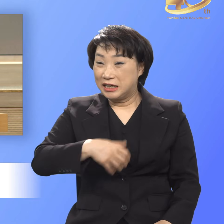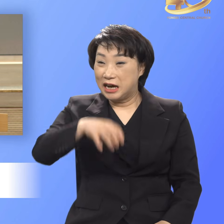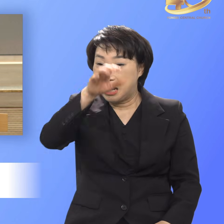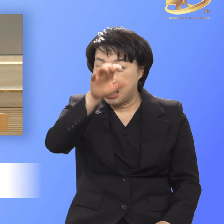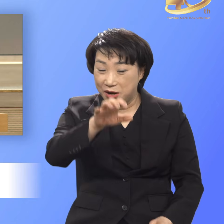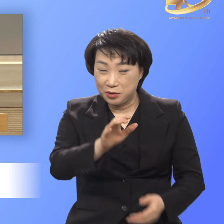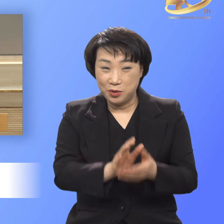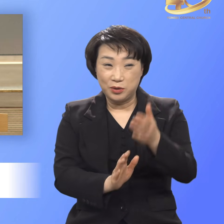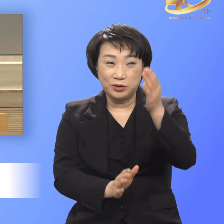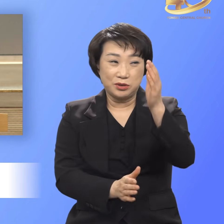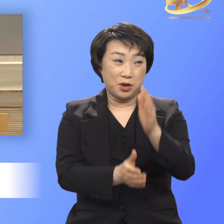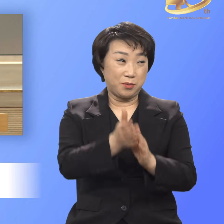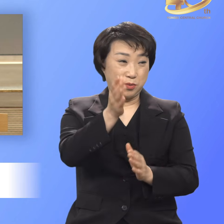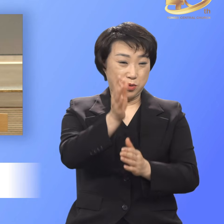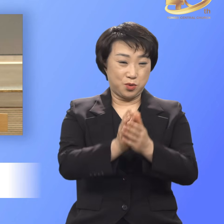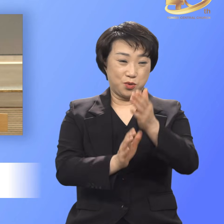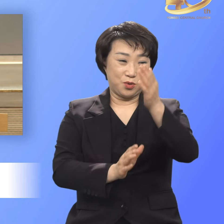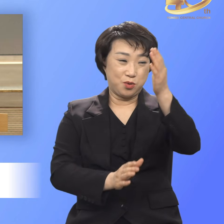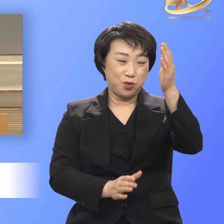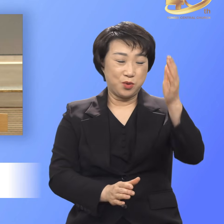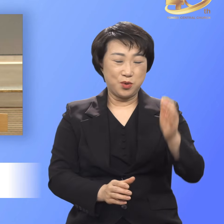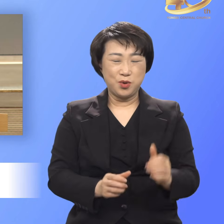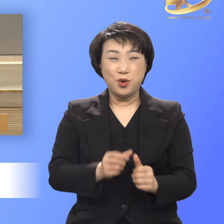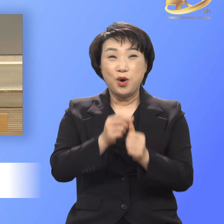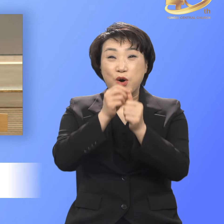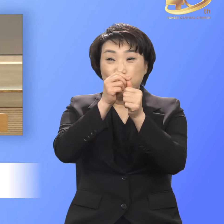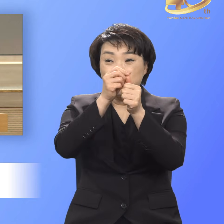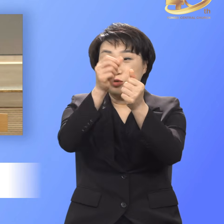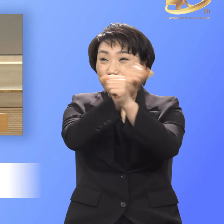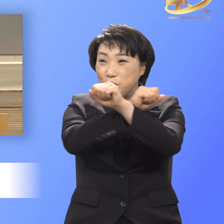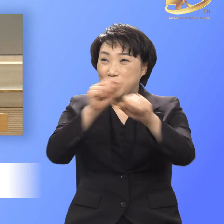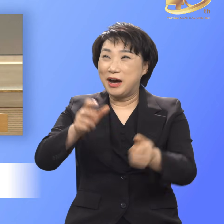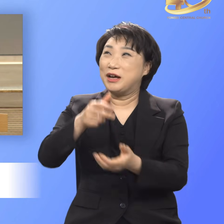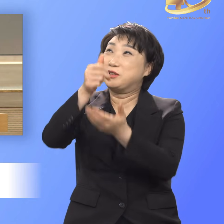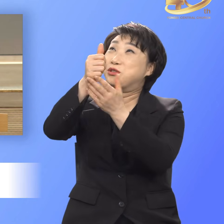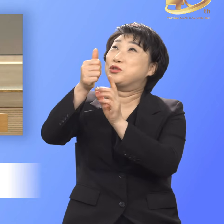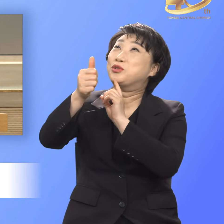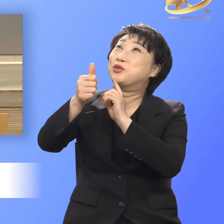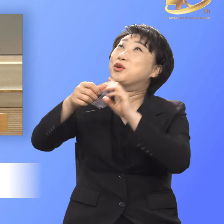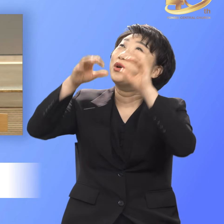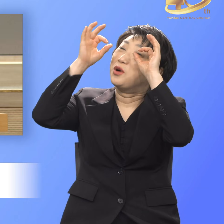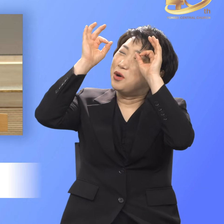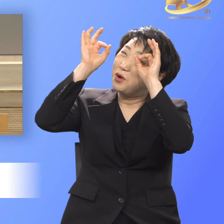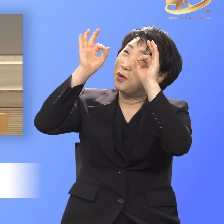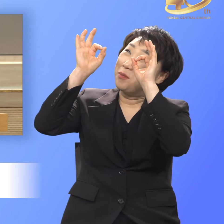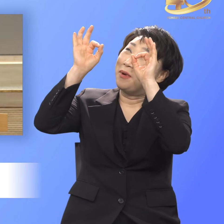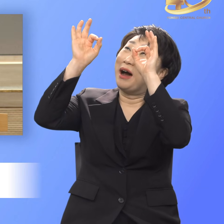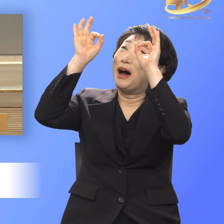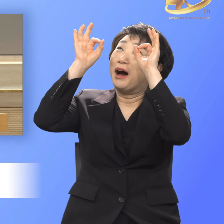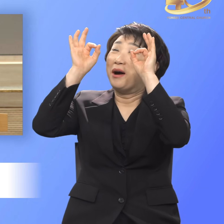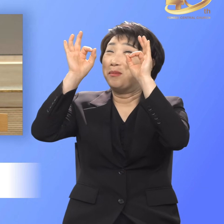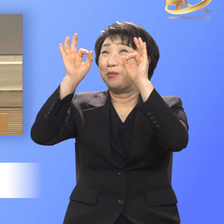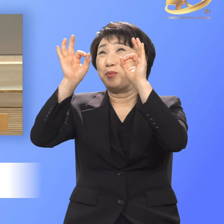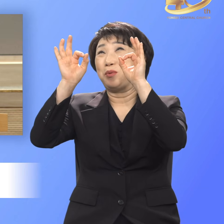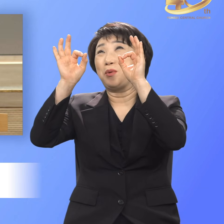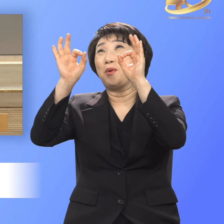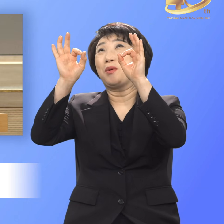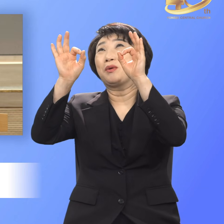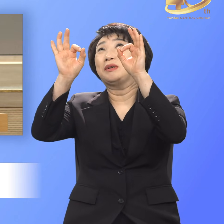나는 간 곳 없고 구속한